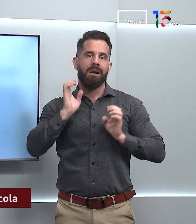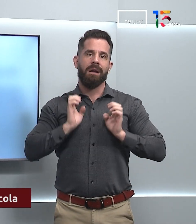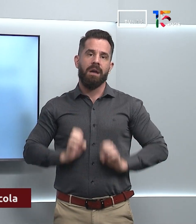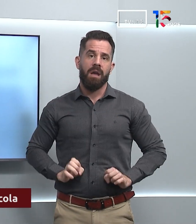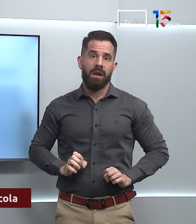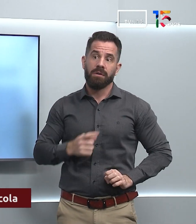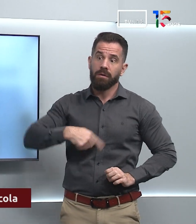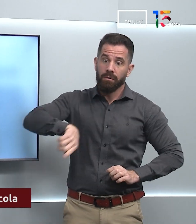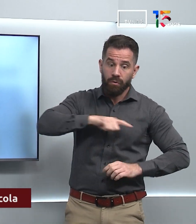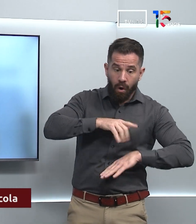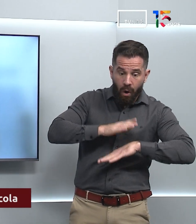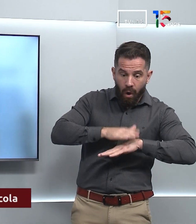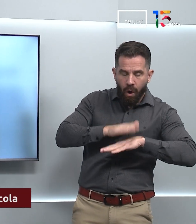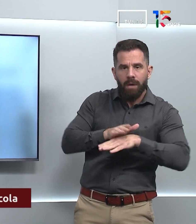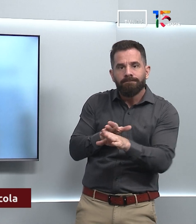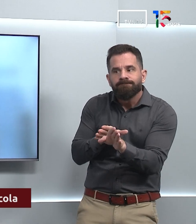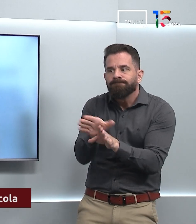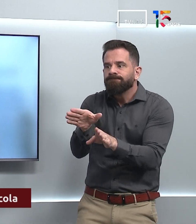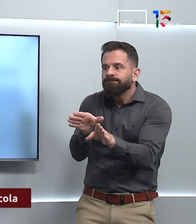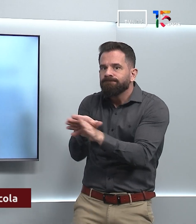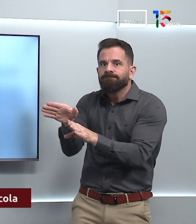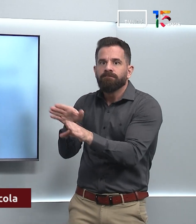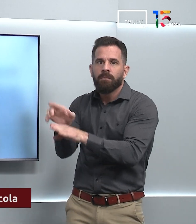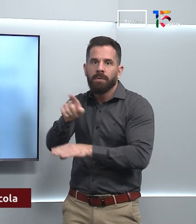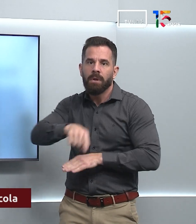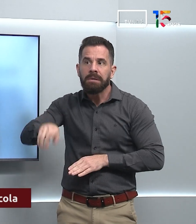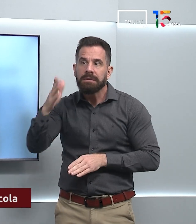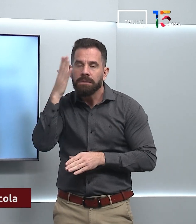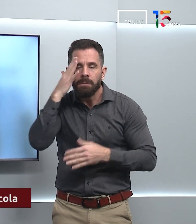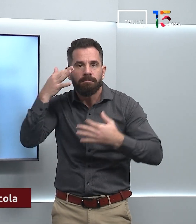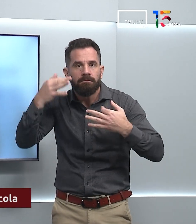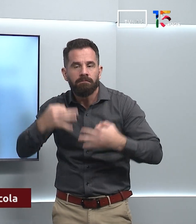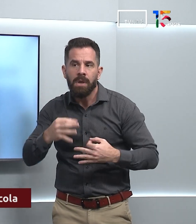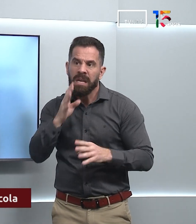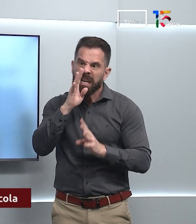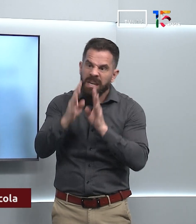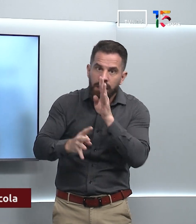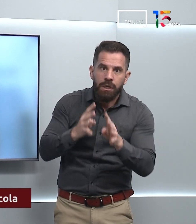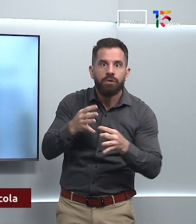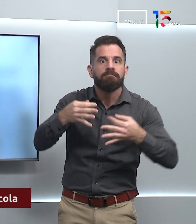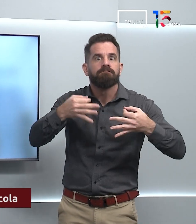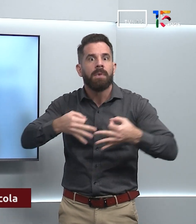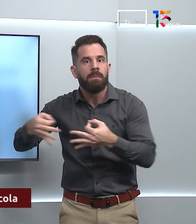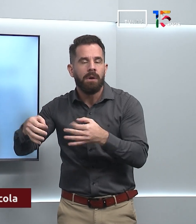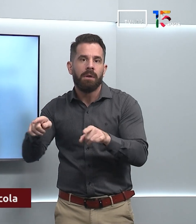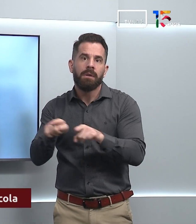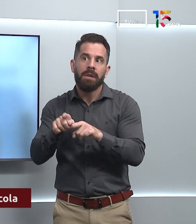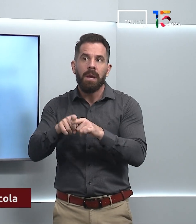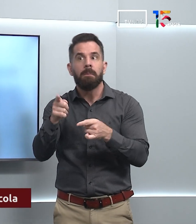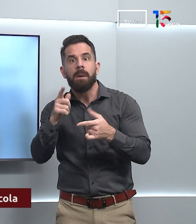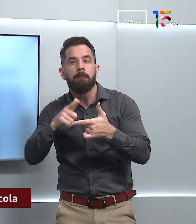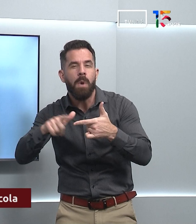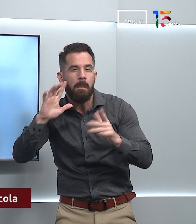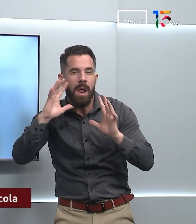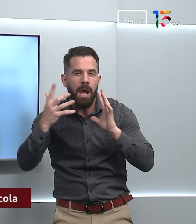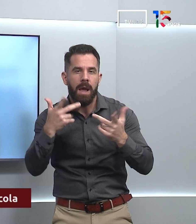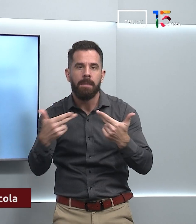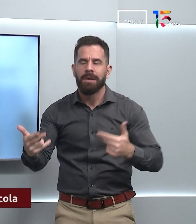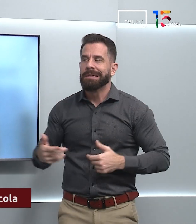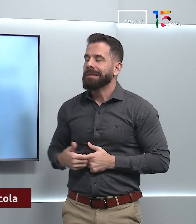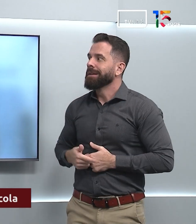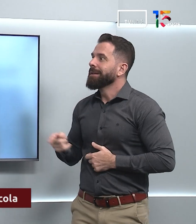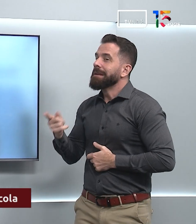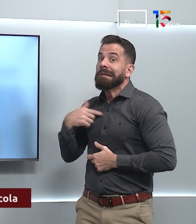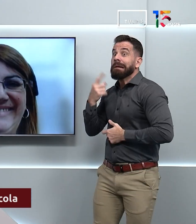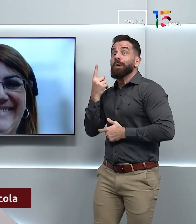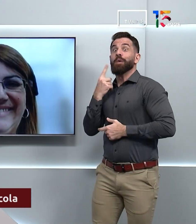os nossos jovens a ter criticidade e a resolver problemas. A senhora falei que era para encerrar, mas gostei de um ponto que a senhora tocou